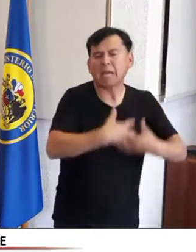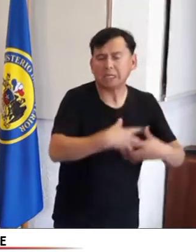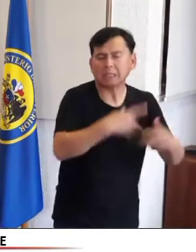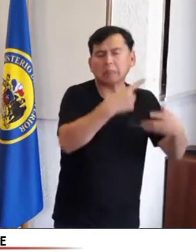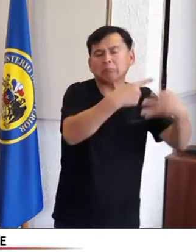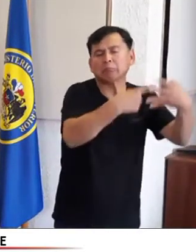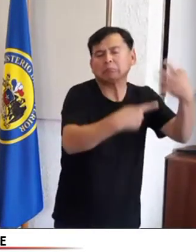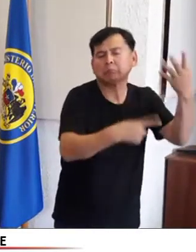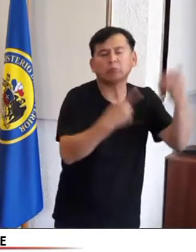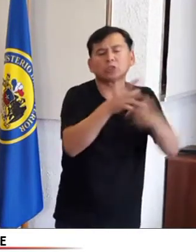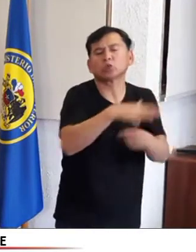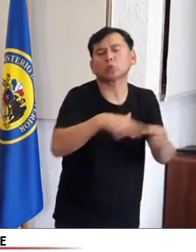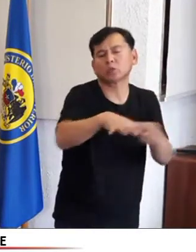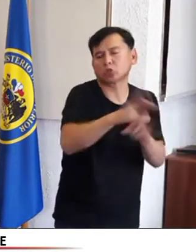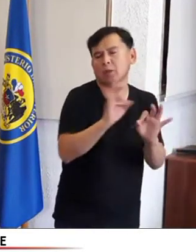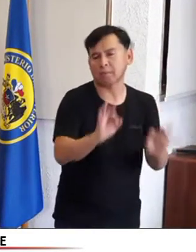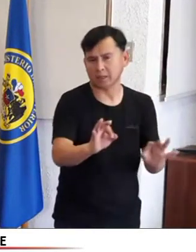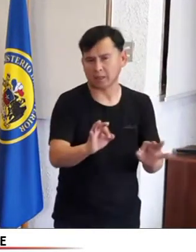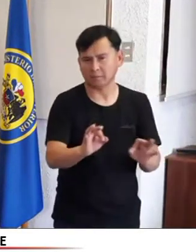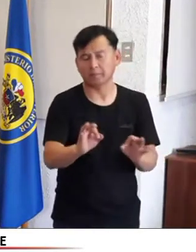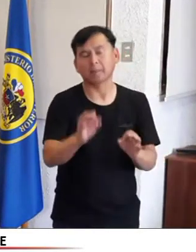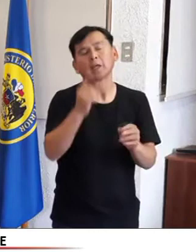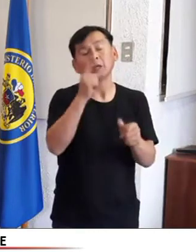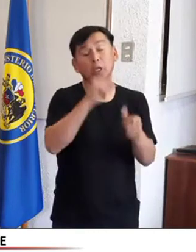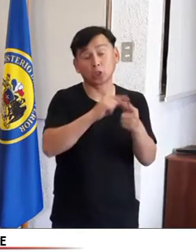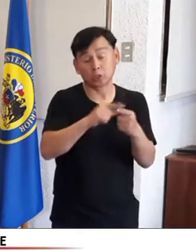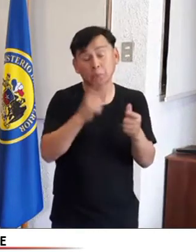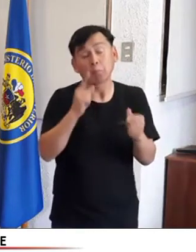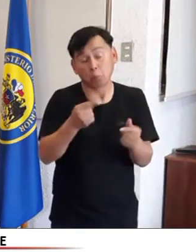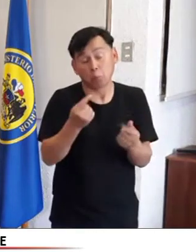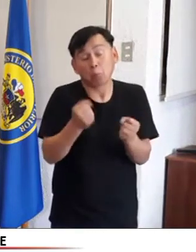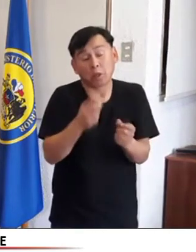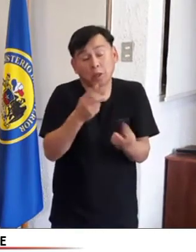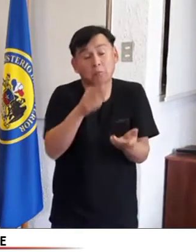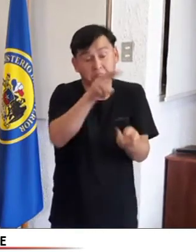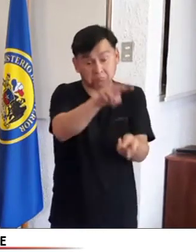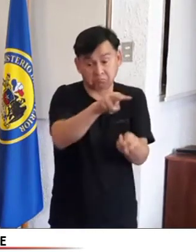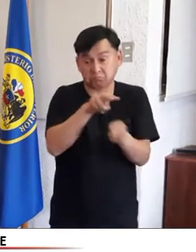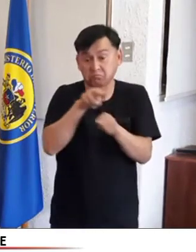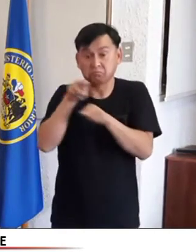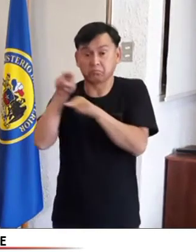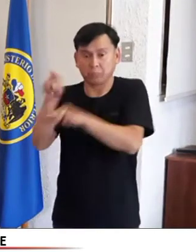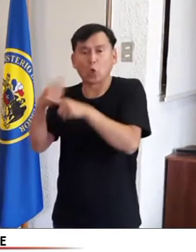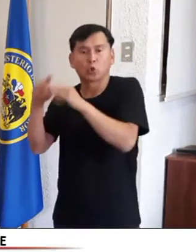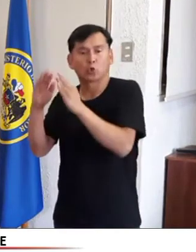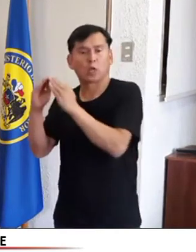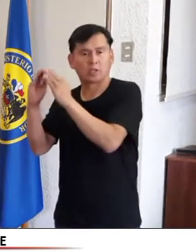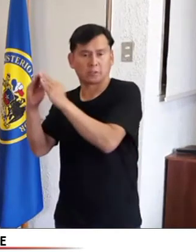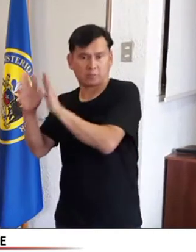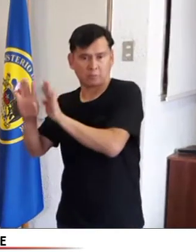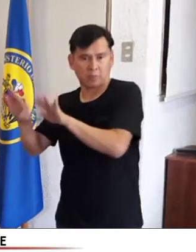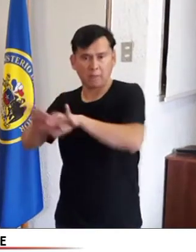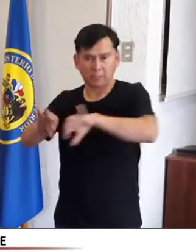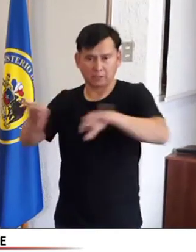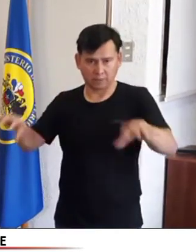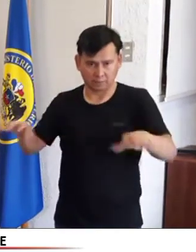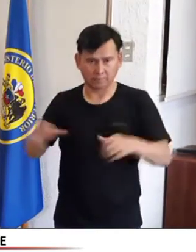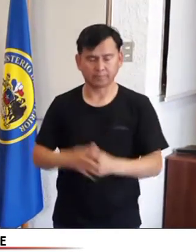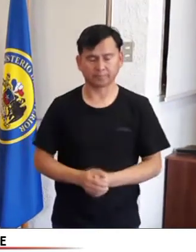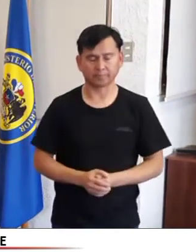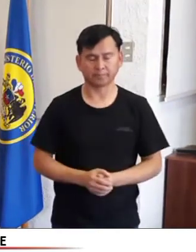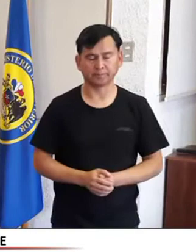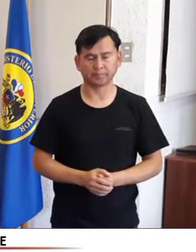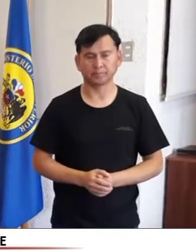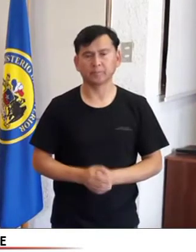tecnológico por alguna situación especial. Por lo tanto, es para pacientes que estén próximos a ser dados de alta de otras patologías.